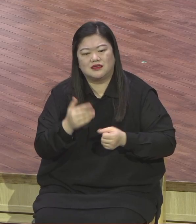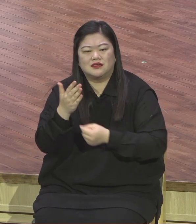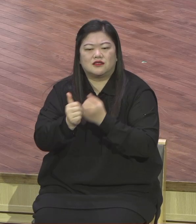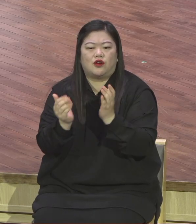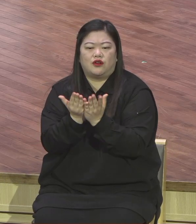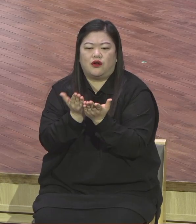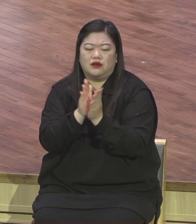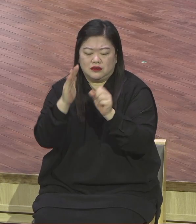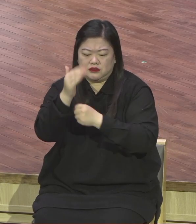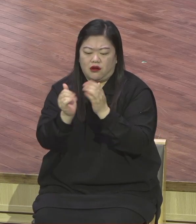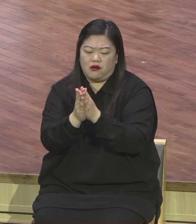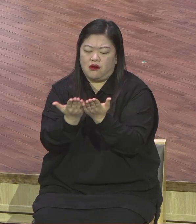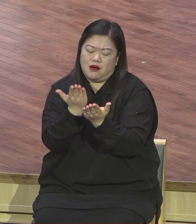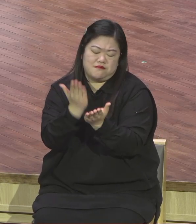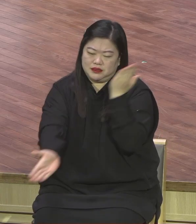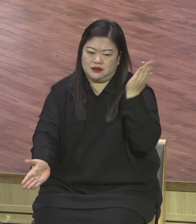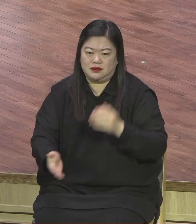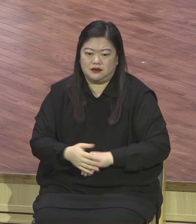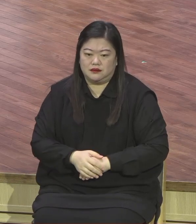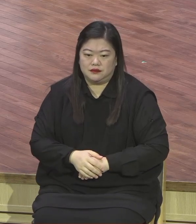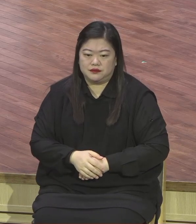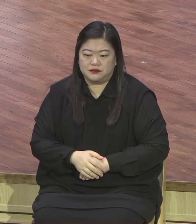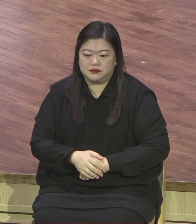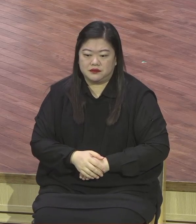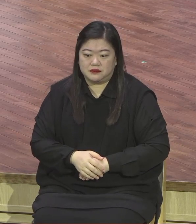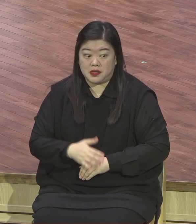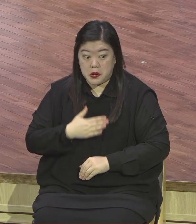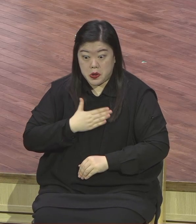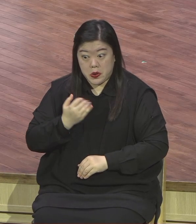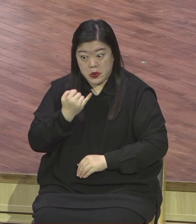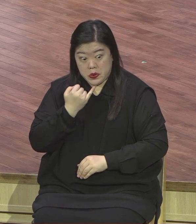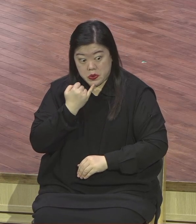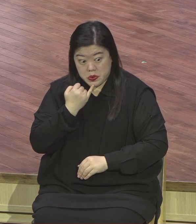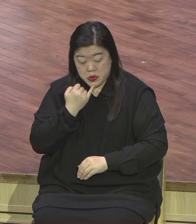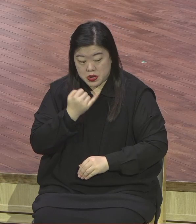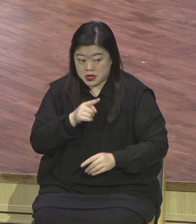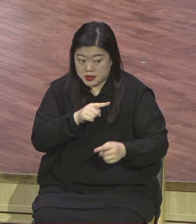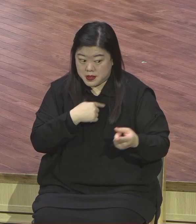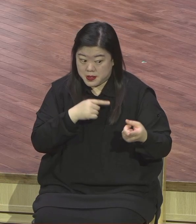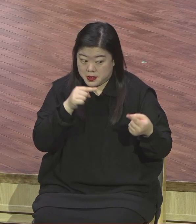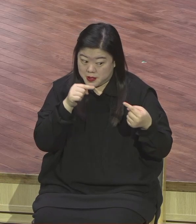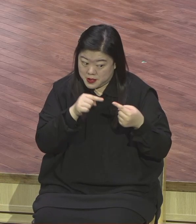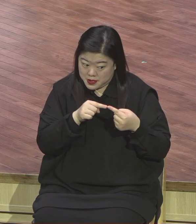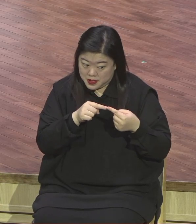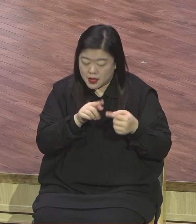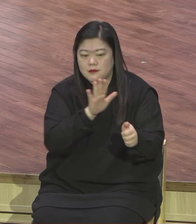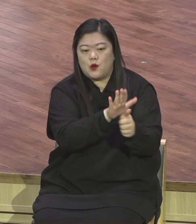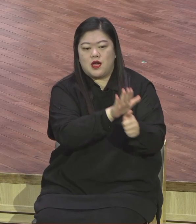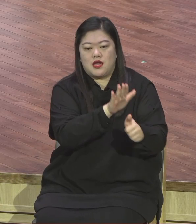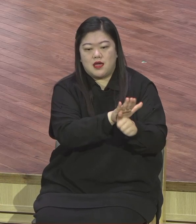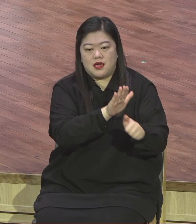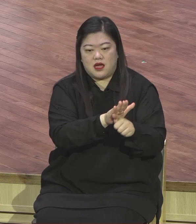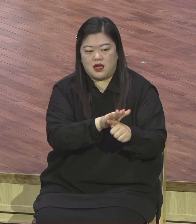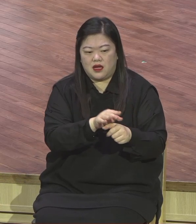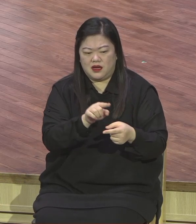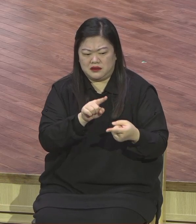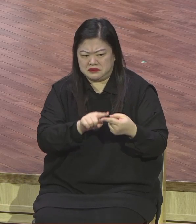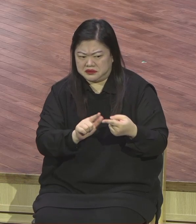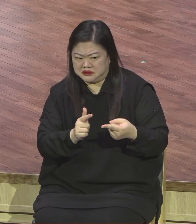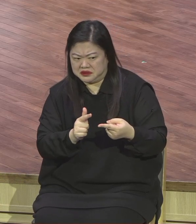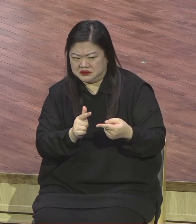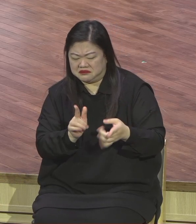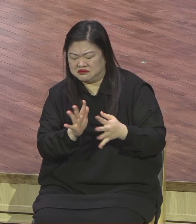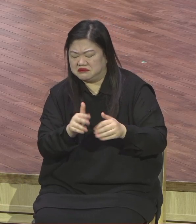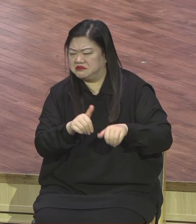종교 다 그래 해요. 그냥 내 기분 따라서. 내 침이 따라서. 신앙생활은 침이 따라하는 게